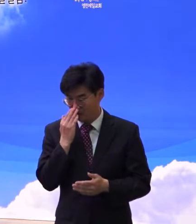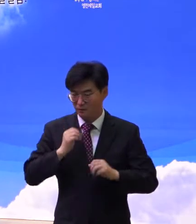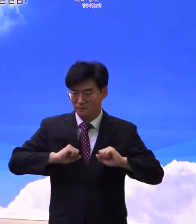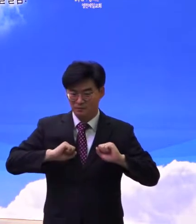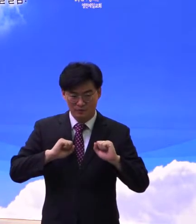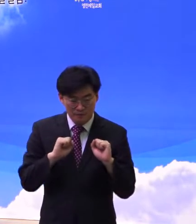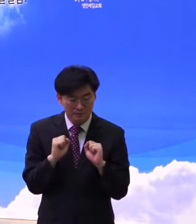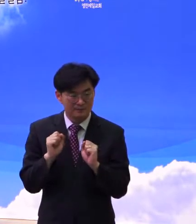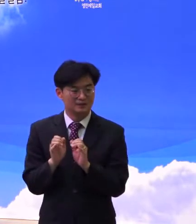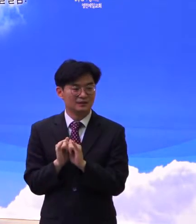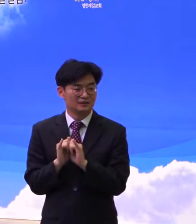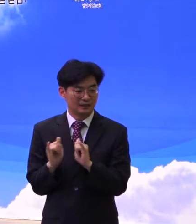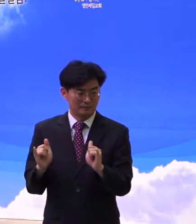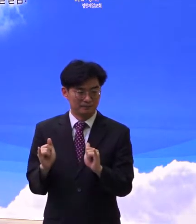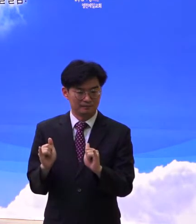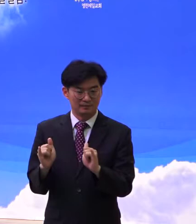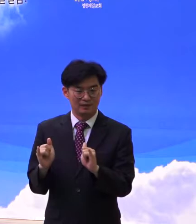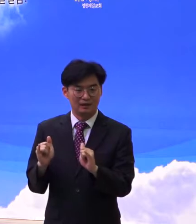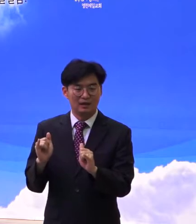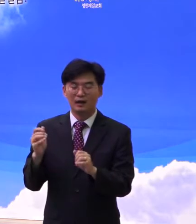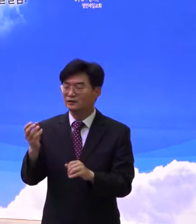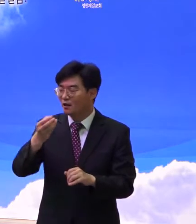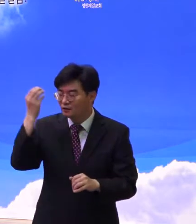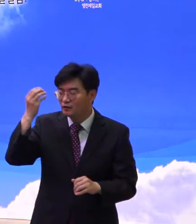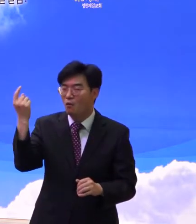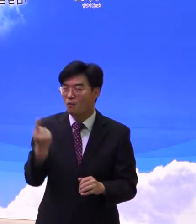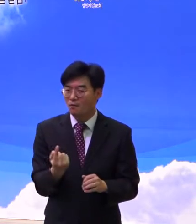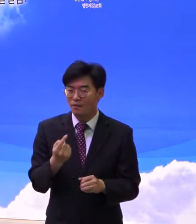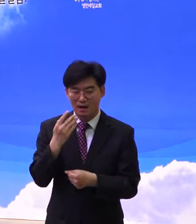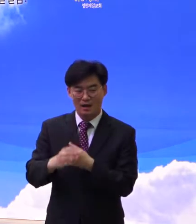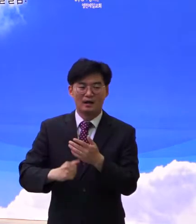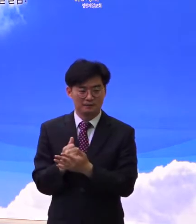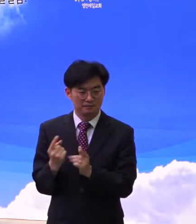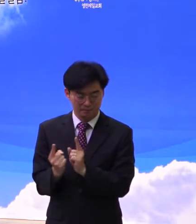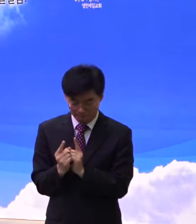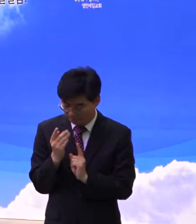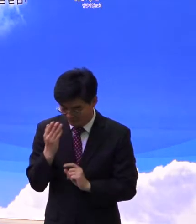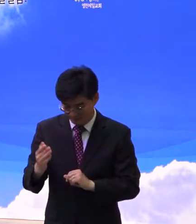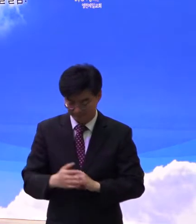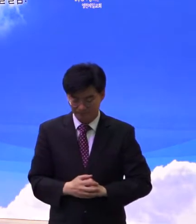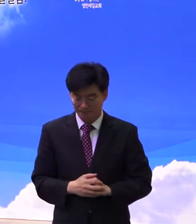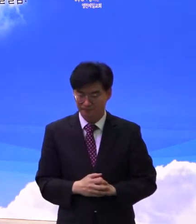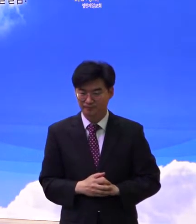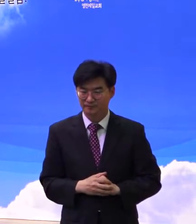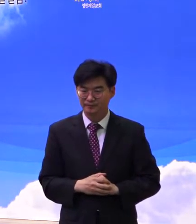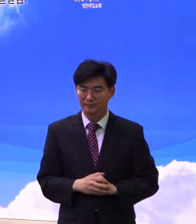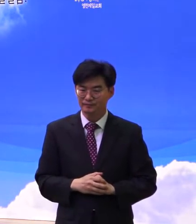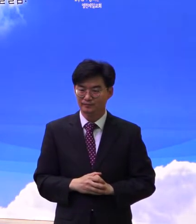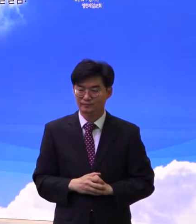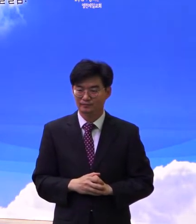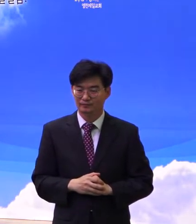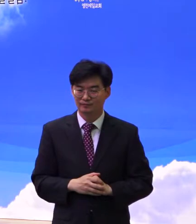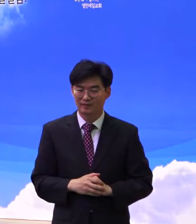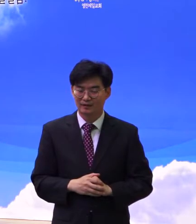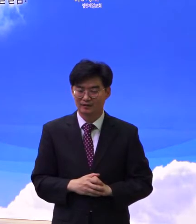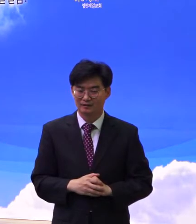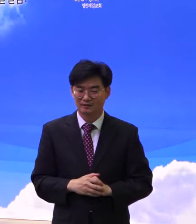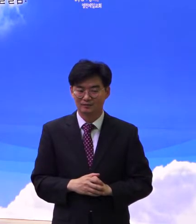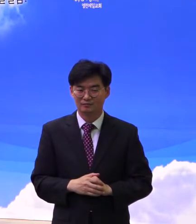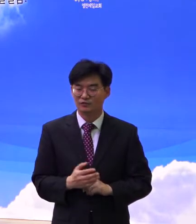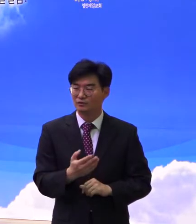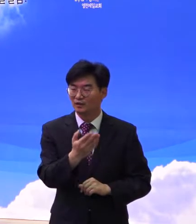여러분, 사람들이 왜 기도하지 않고 왜 하나님께 묻지 않는지 아십니까? 여러분들이 다 하나님께 늘 어느 모든